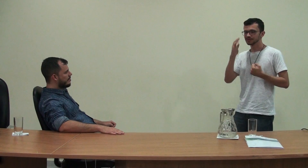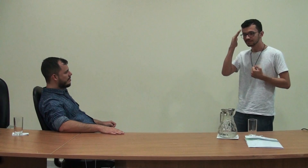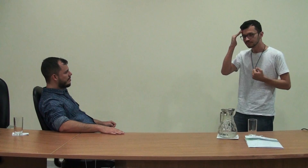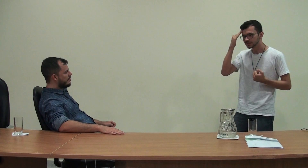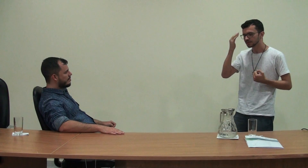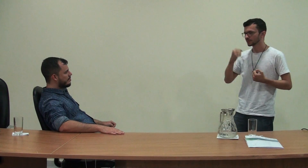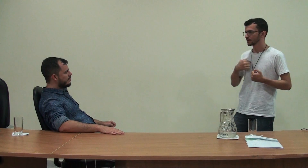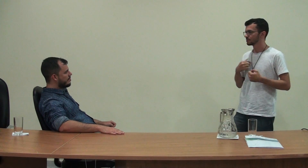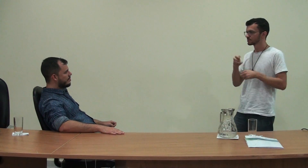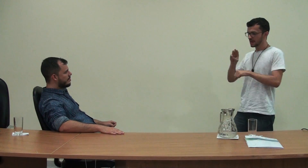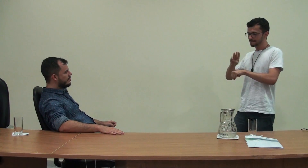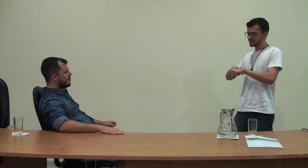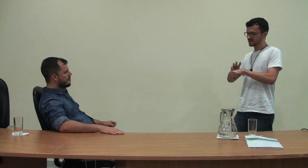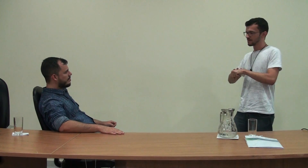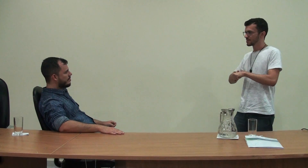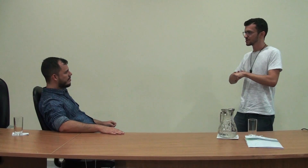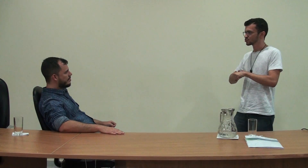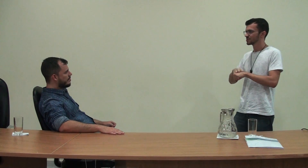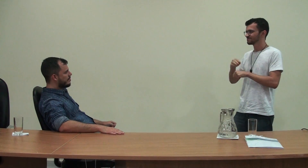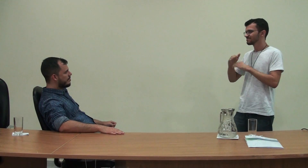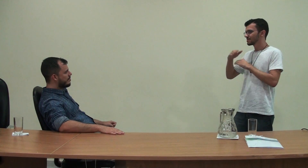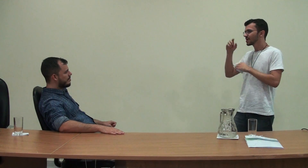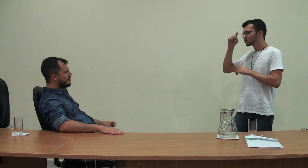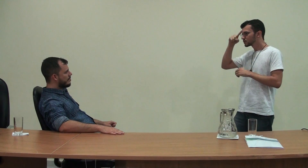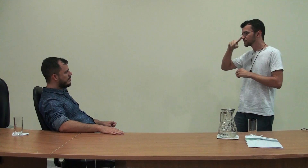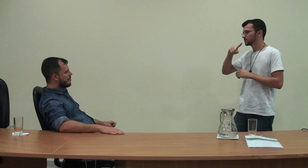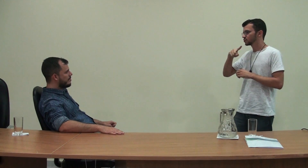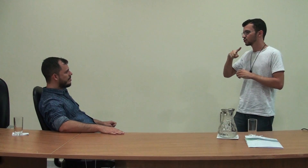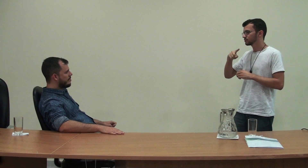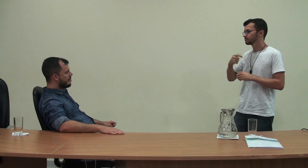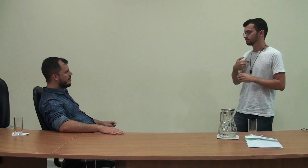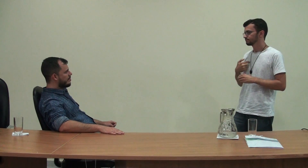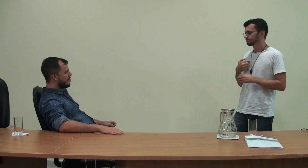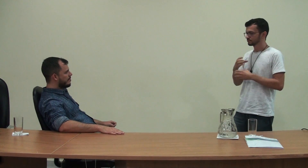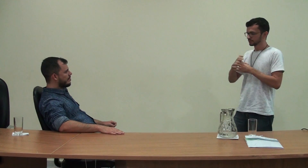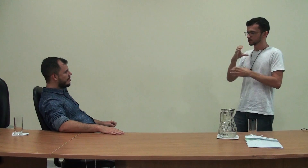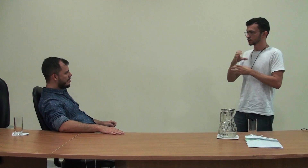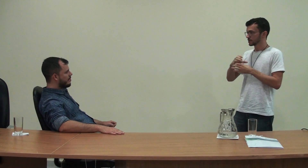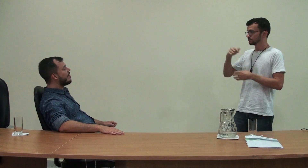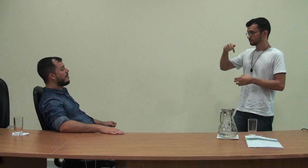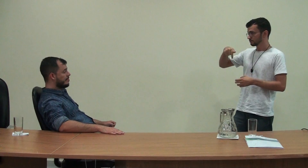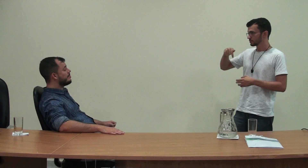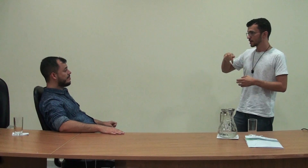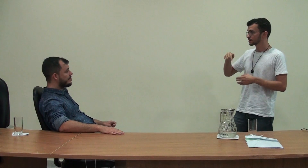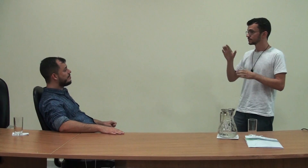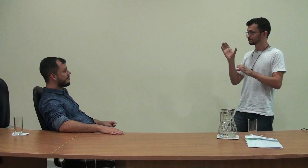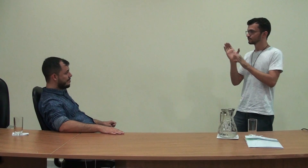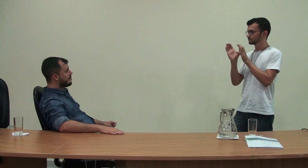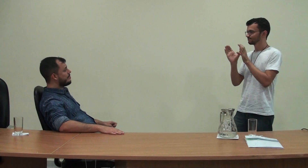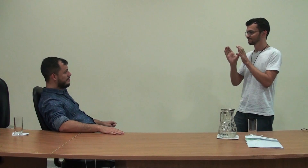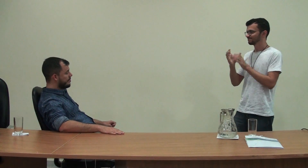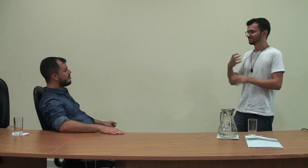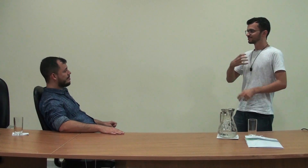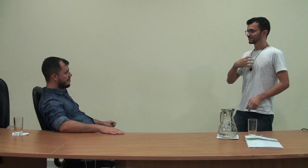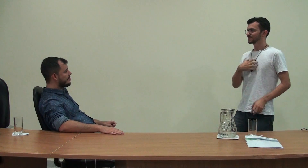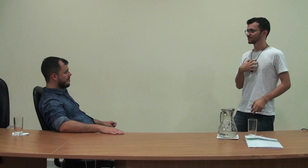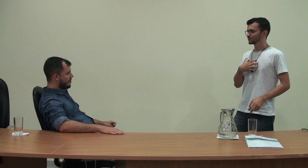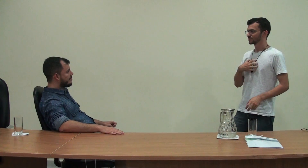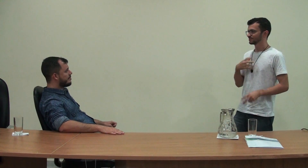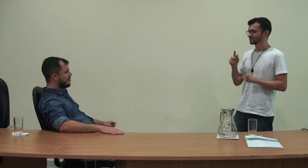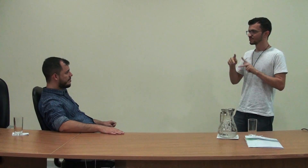relacionada àquela deficiência, tem um esforço, tá? Mas, por exemplo, na área da matemática é um pouco mais difícil a gente encontrar professores sensíveis à